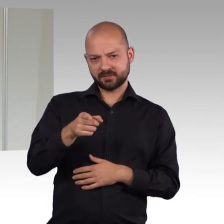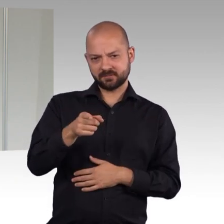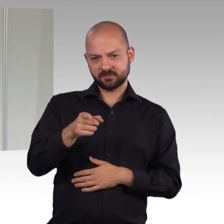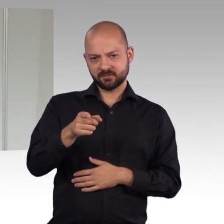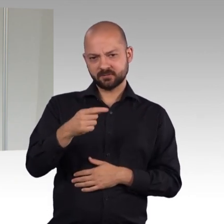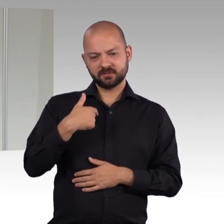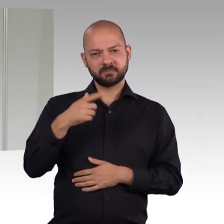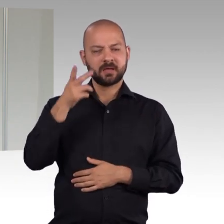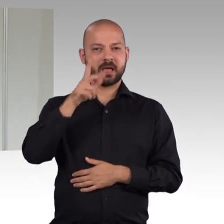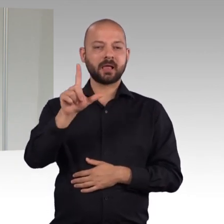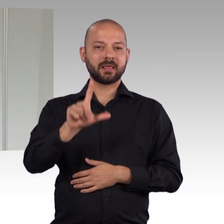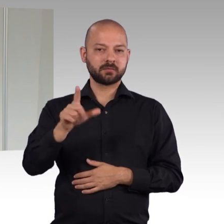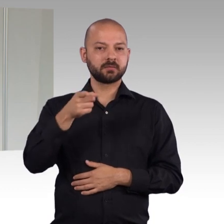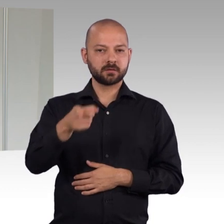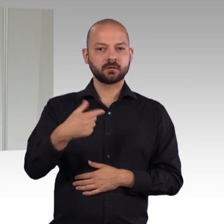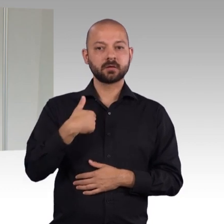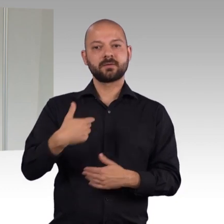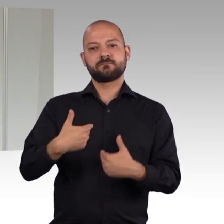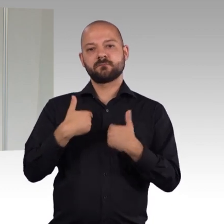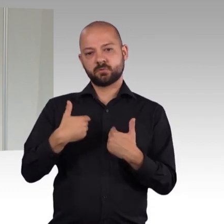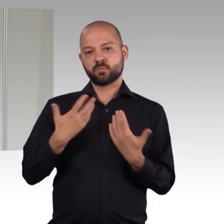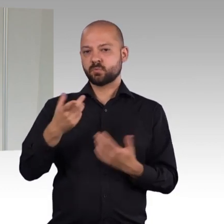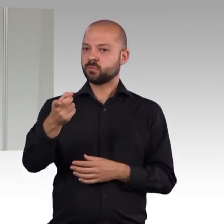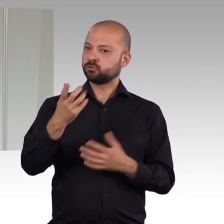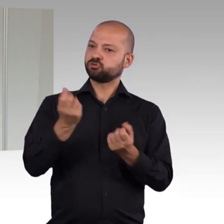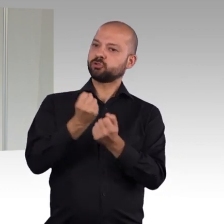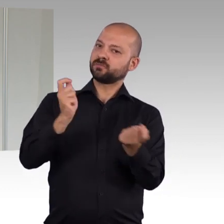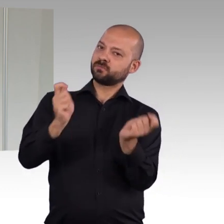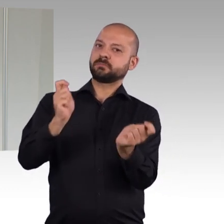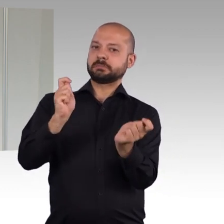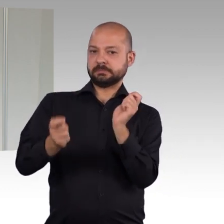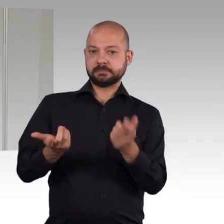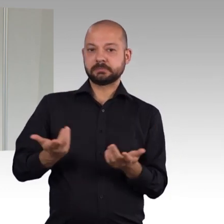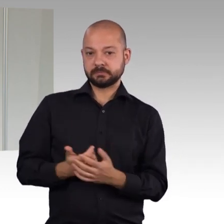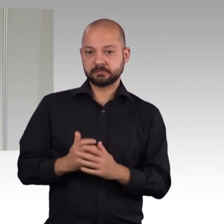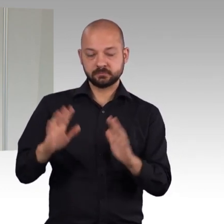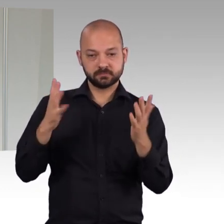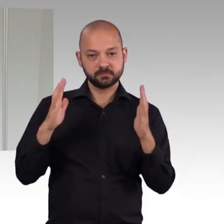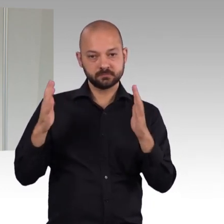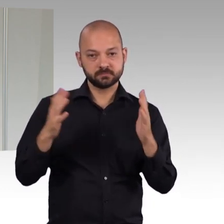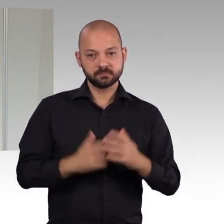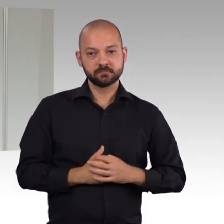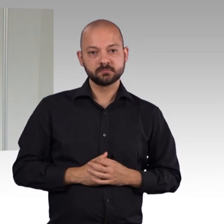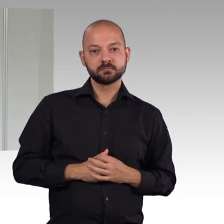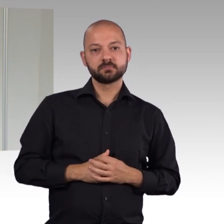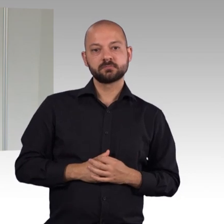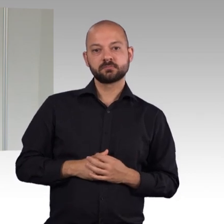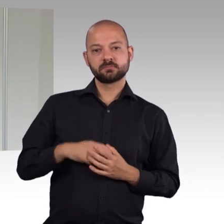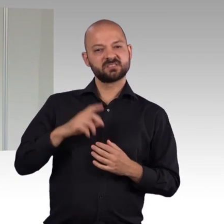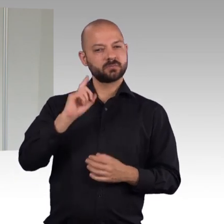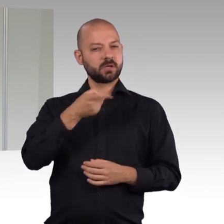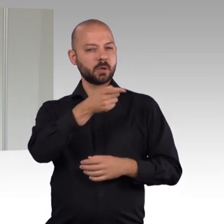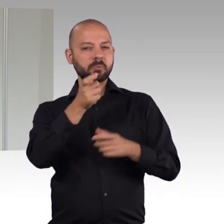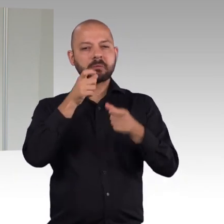parteipolitische Klein-Klein. Und dass es nicht um die Bundeswehr geht, das ist eben auch eine Ursache für die vielen schlechten Nachrichten der letzten